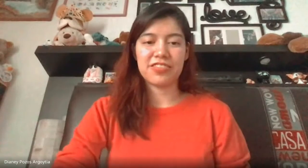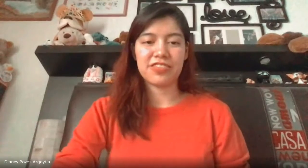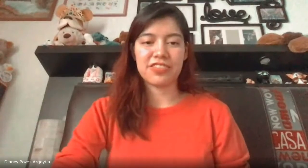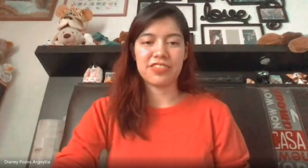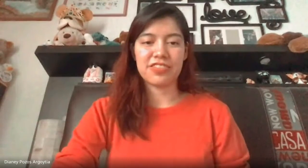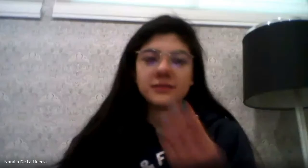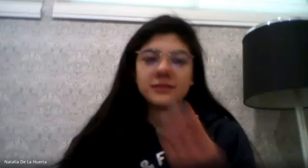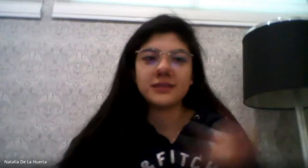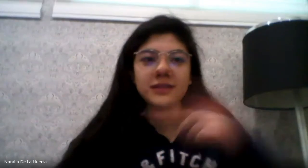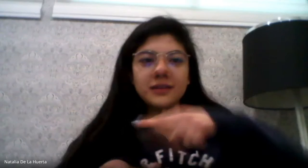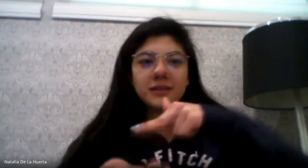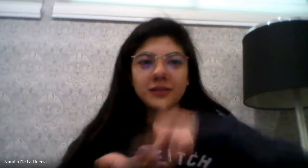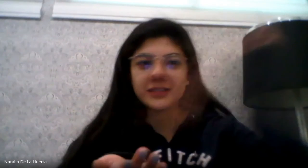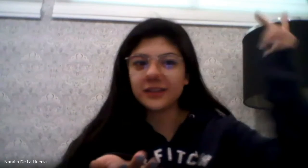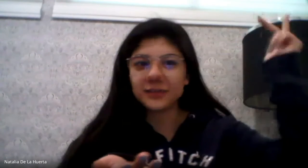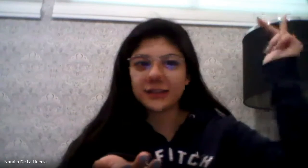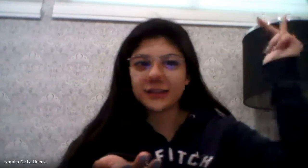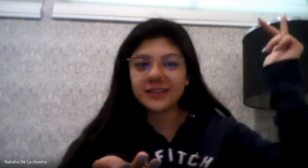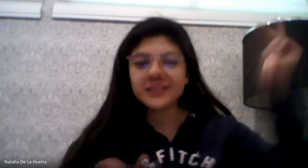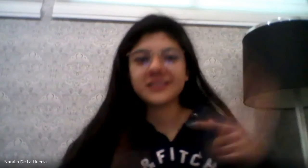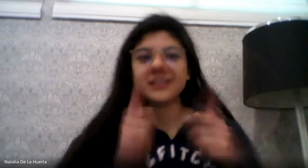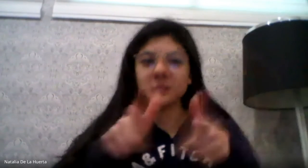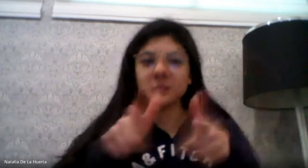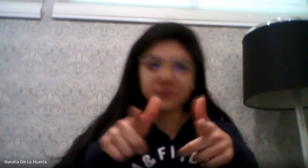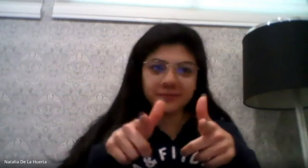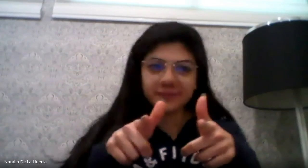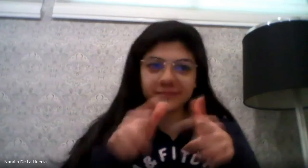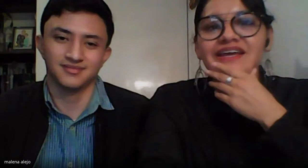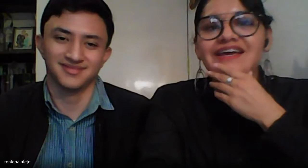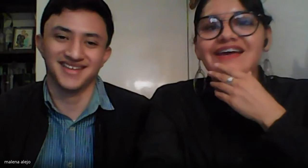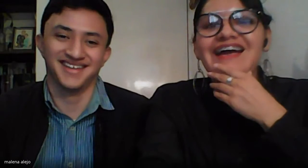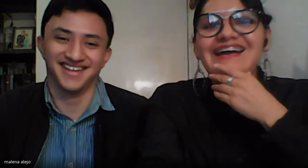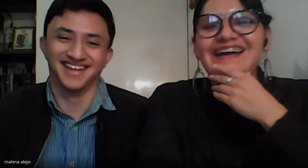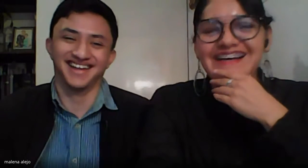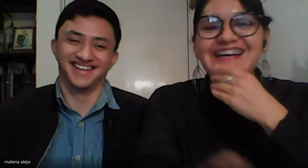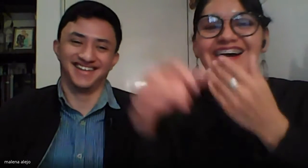bien con ese dedito, gracias. Y tú. A ver. Ok.